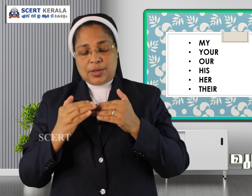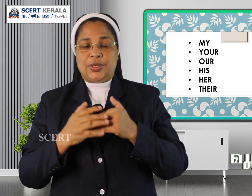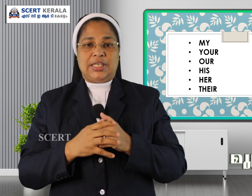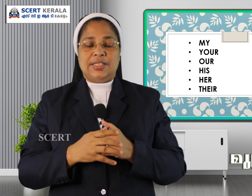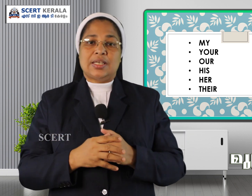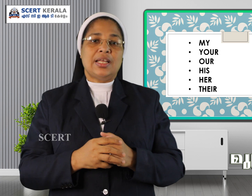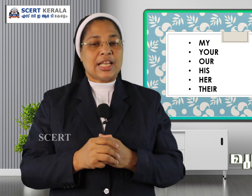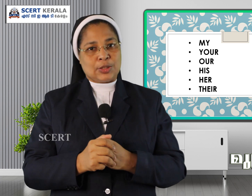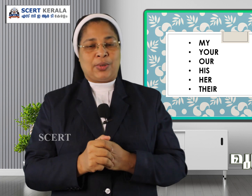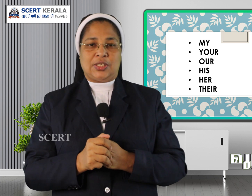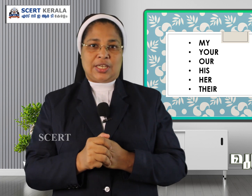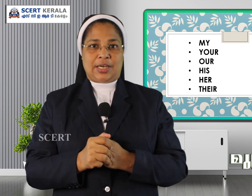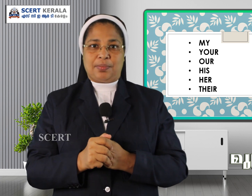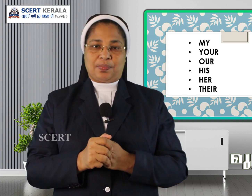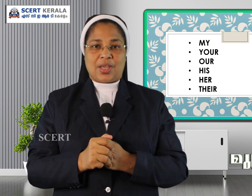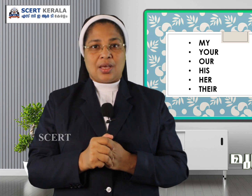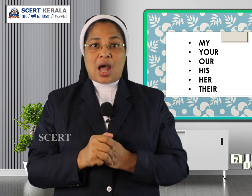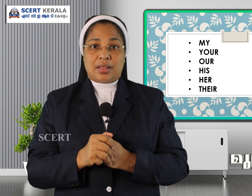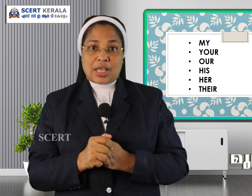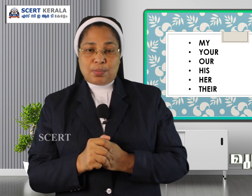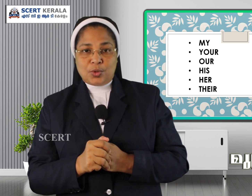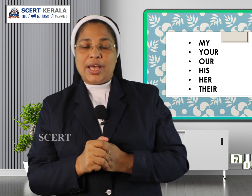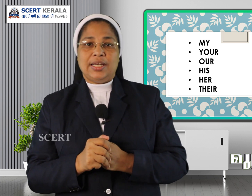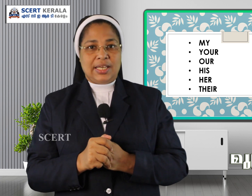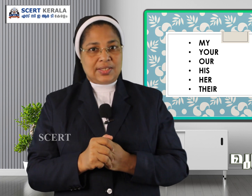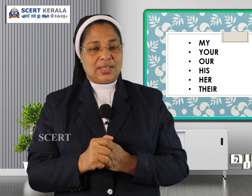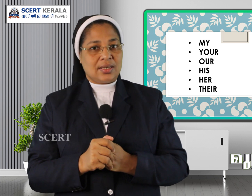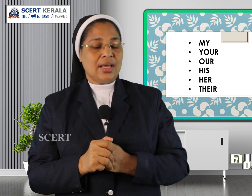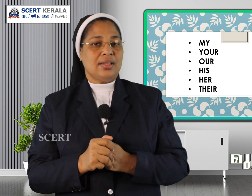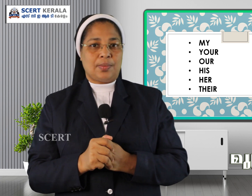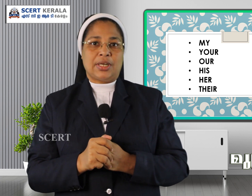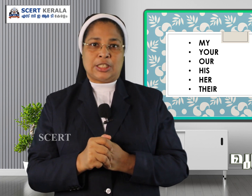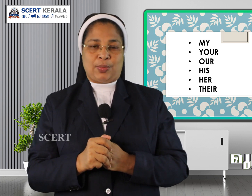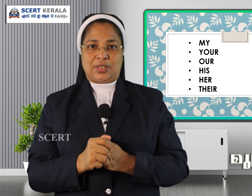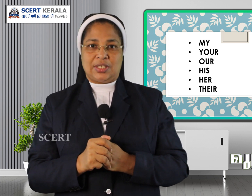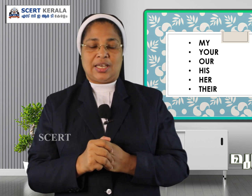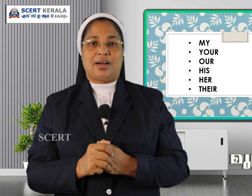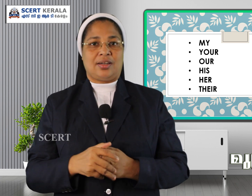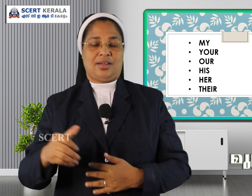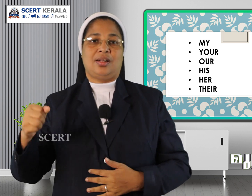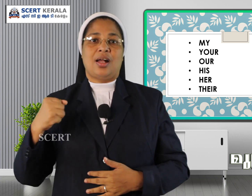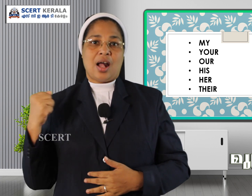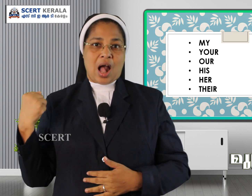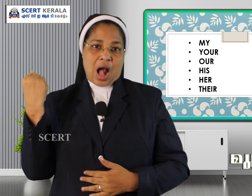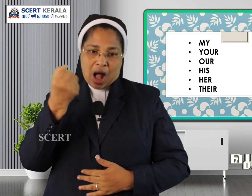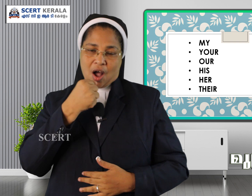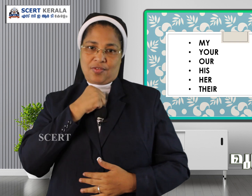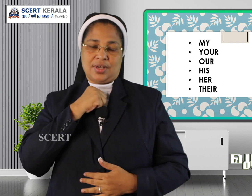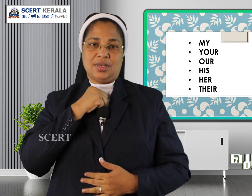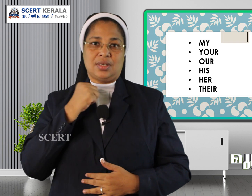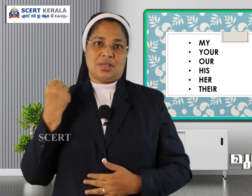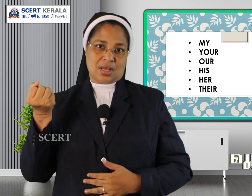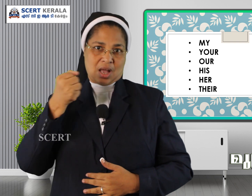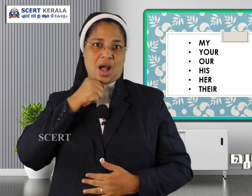നമ്മുടെ ടീച്ചറിനെ റെസ്പെക്റ്റ് ചെയ്യണം. നമ്മുടെ ടീച്ചറിനെ നമ്മൾ റെസ്പെക്റ്റ് ചെയ്യാം. അവർ,